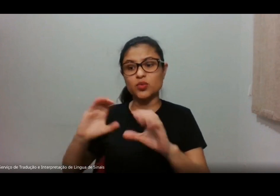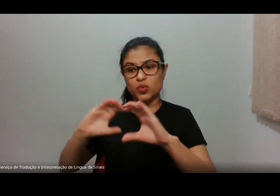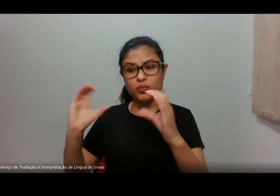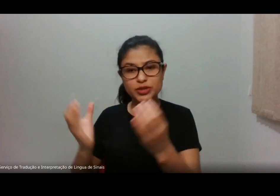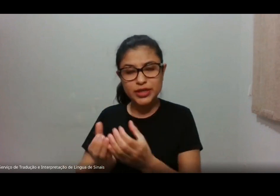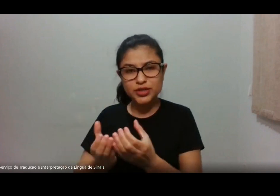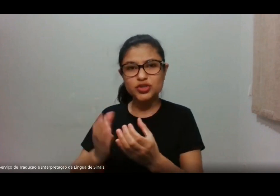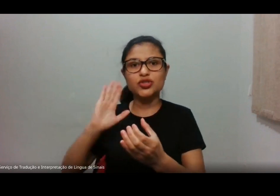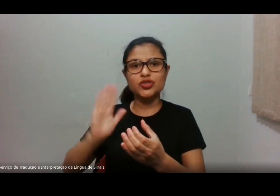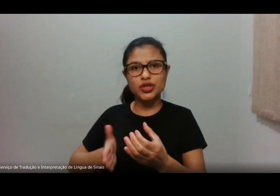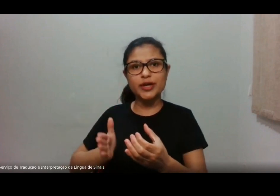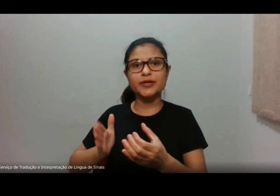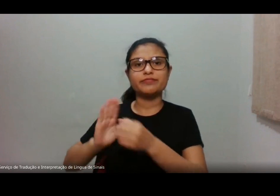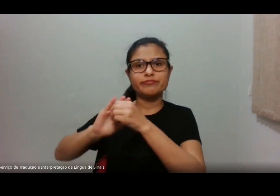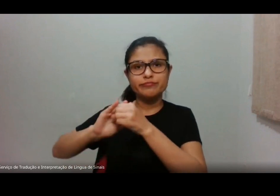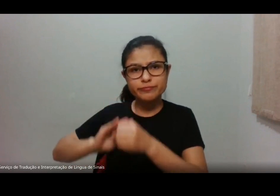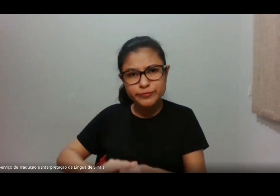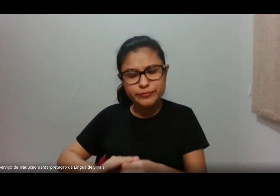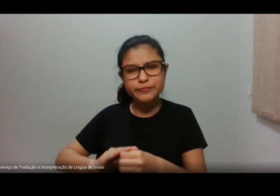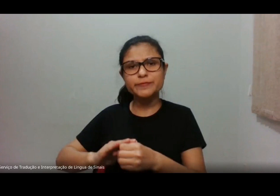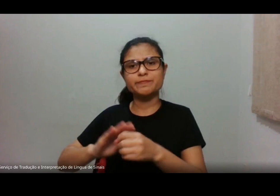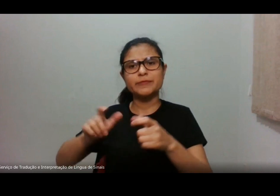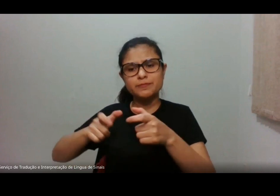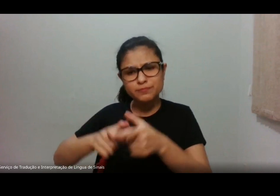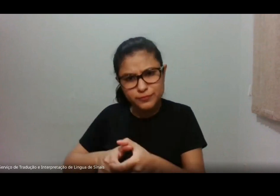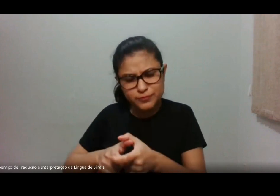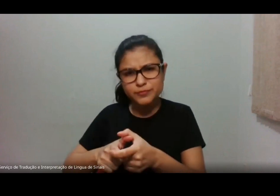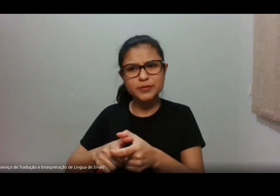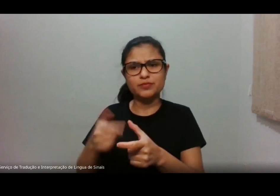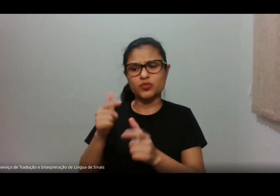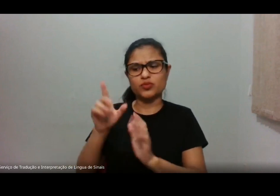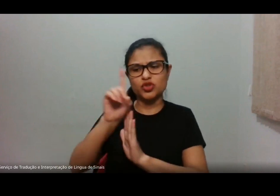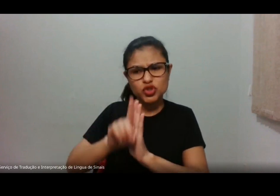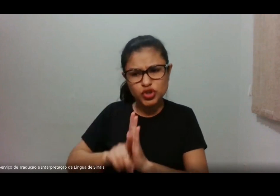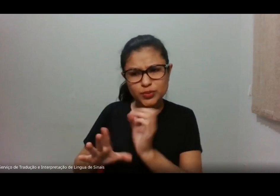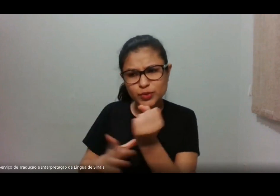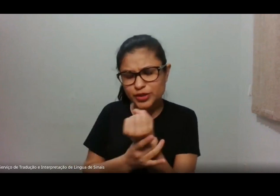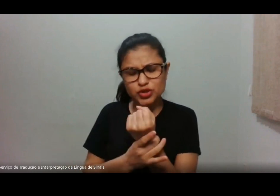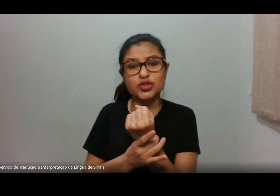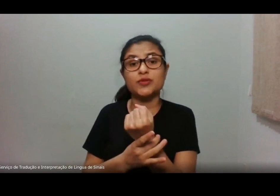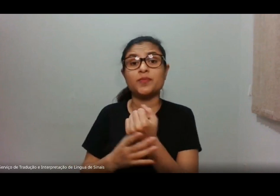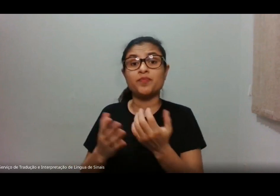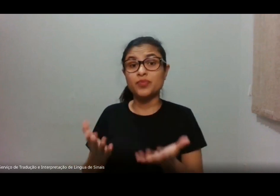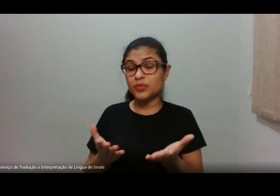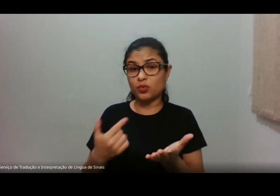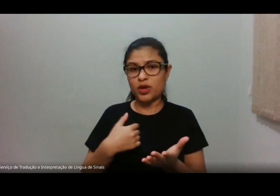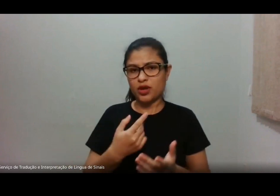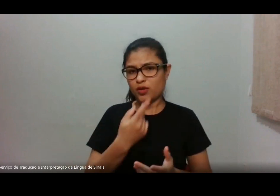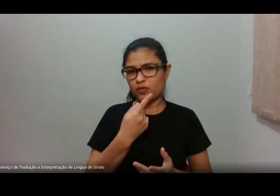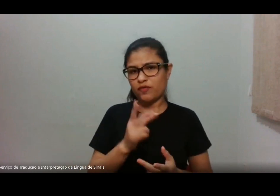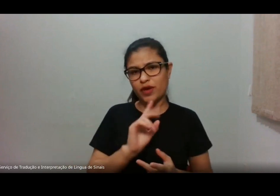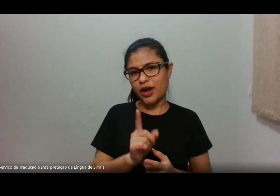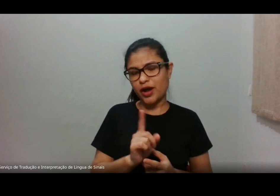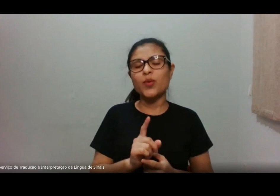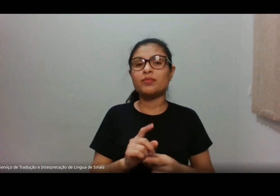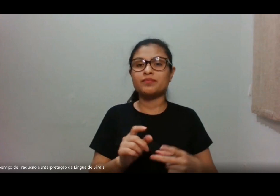historicamente marginalizadas, alijadas dos direitos. Então, sempre que eu me refiro a. Eu não falo em falantes de